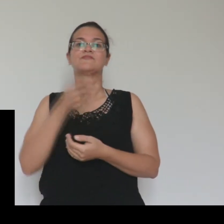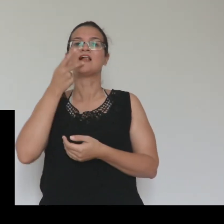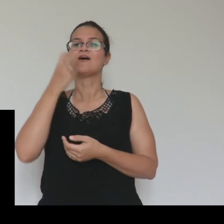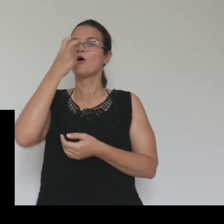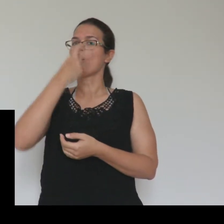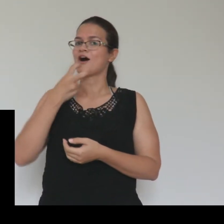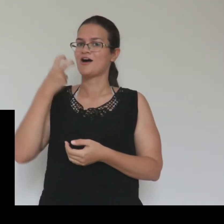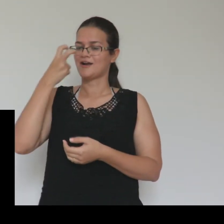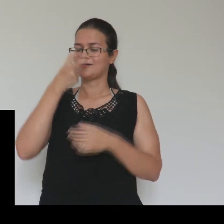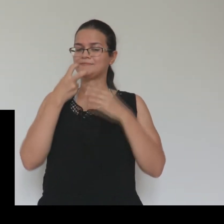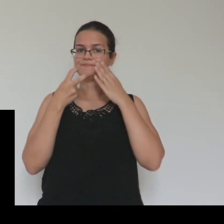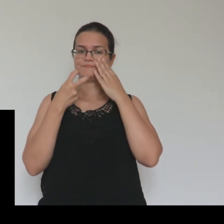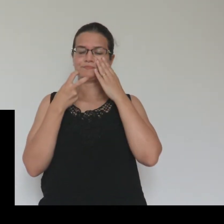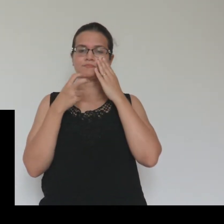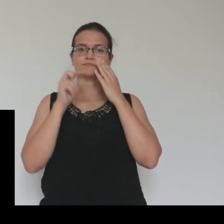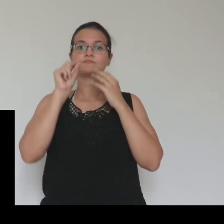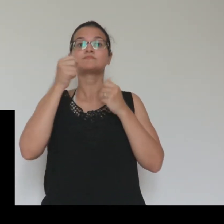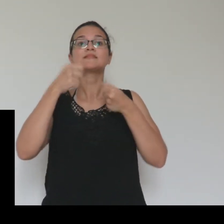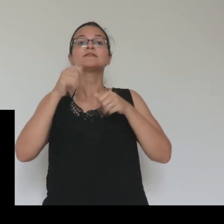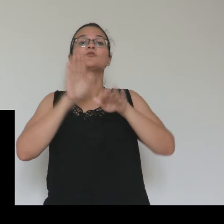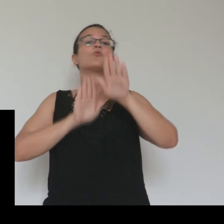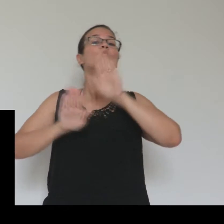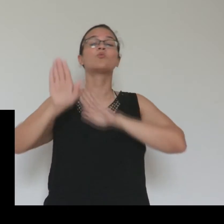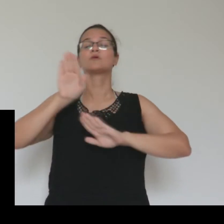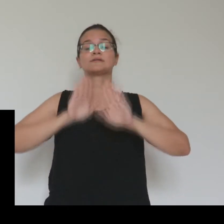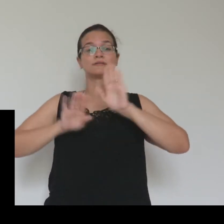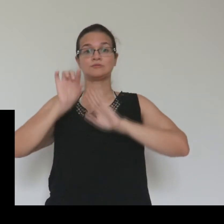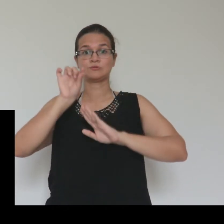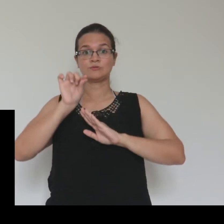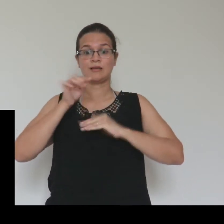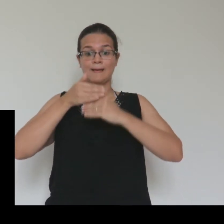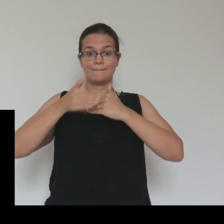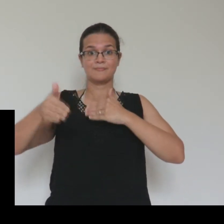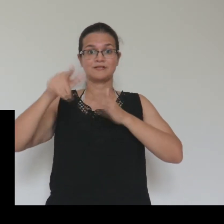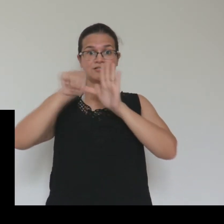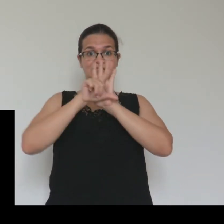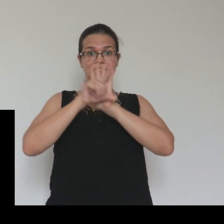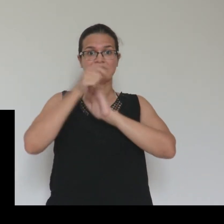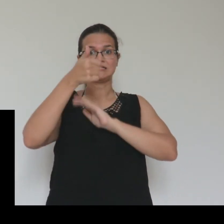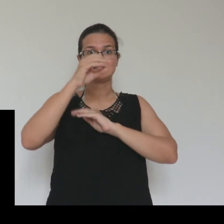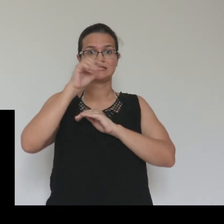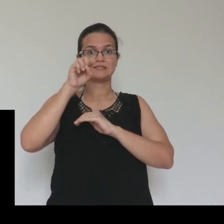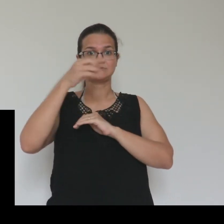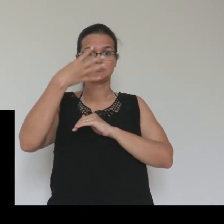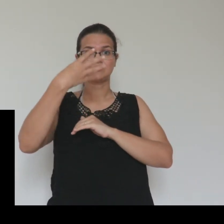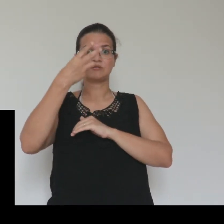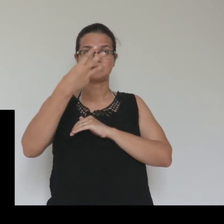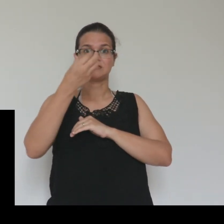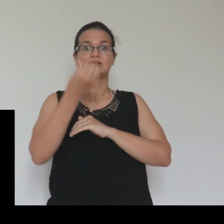Lei 10.436 foi garantido ao surdo a língua de sinais como sua primeira língua.